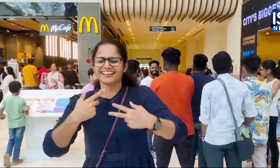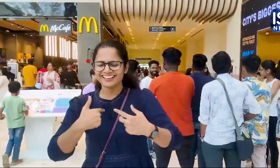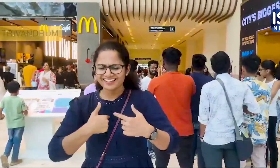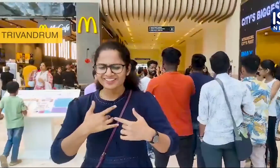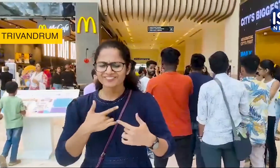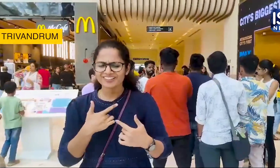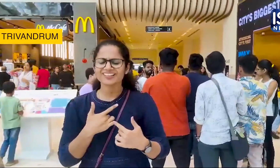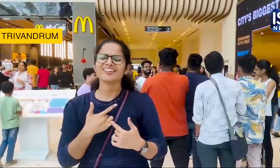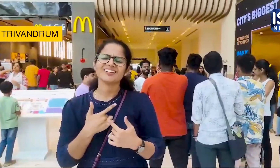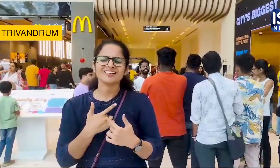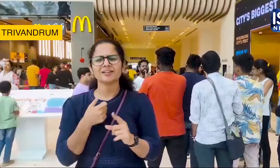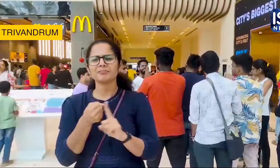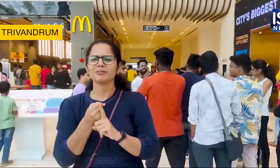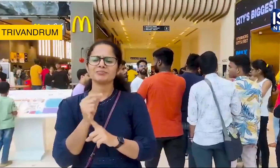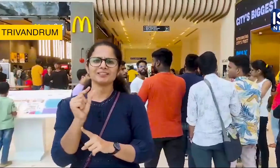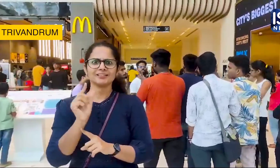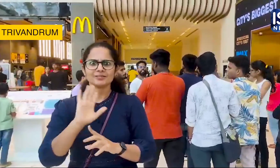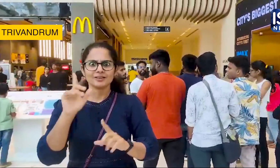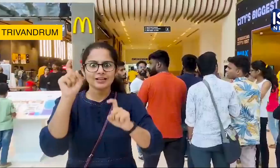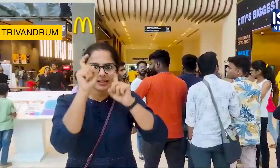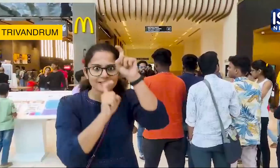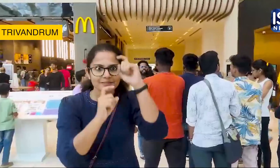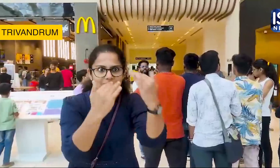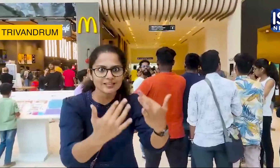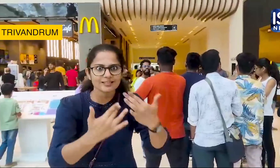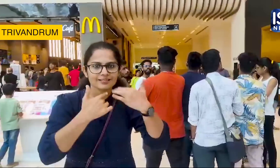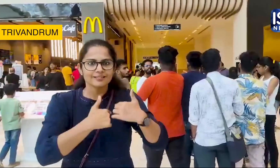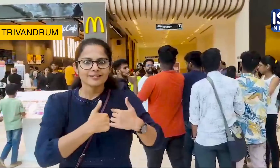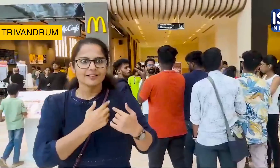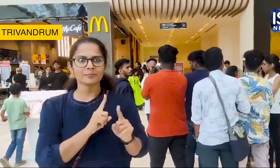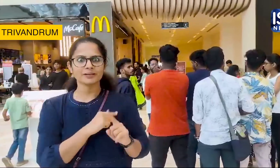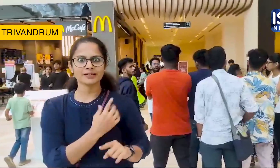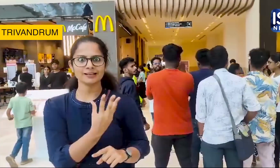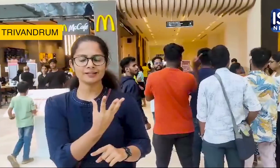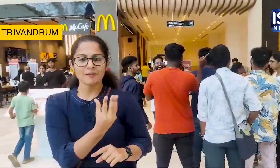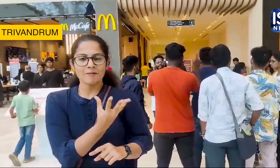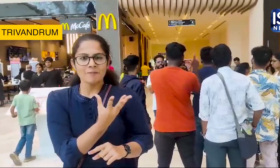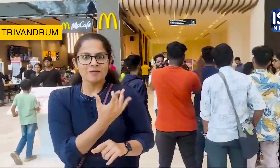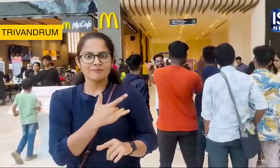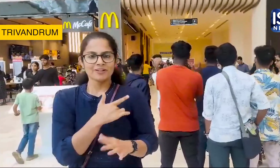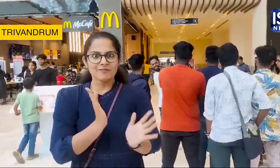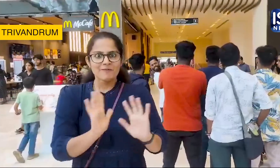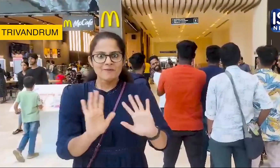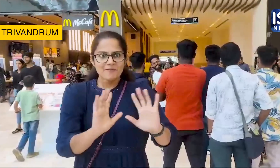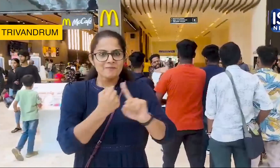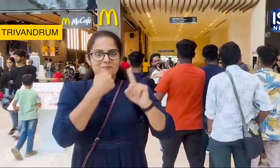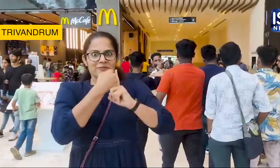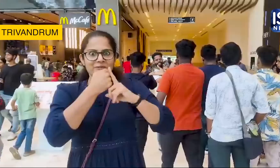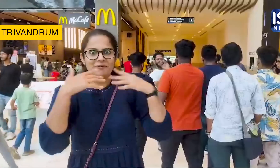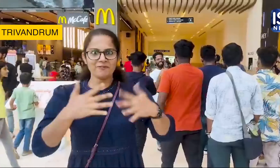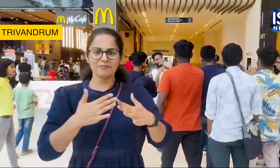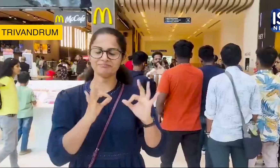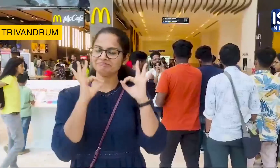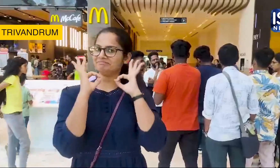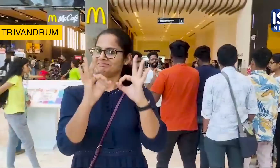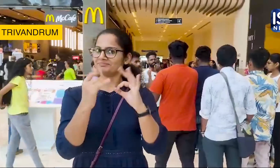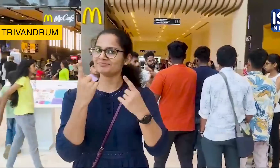सबटाइटल के साथ मूवीज़ देखना इतना इम्पैक्टफुल नहीं रहता, लेकिन आईएसएल इंटरप्रिटेशन के साथ उसके एक्सप्रेशंस मेरा दिल धड़कने लगा। वो बहुत इम्पैक्टफुल